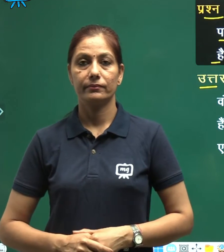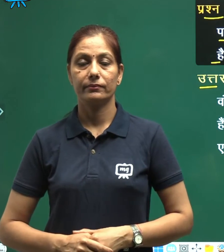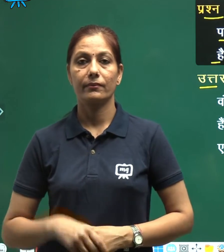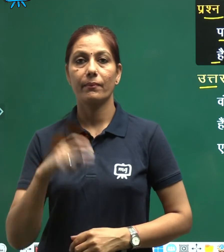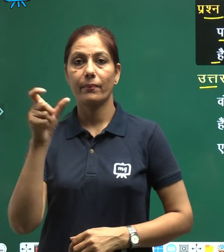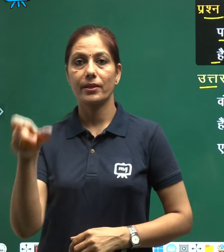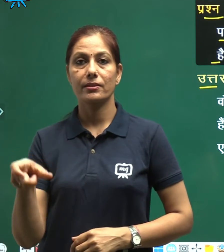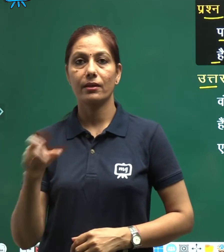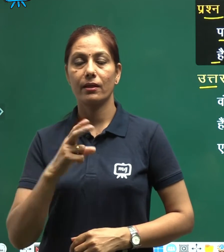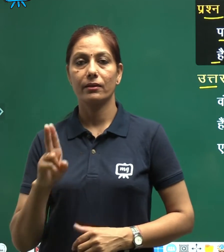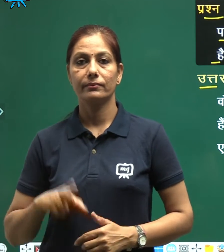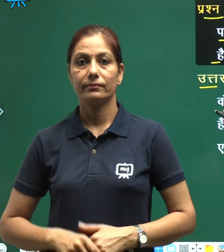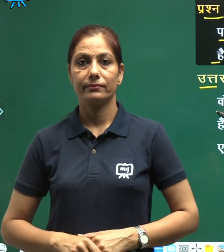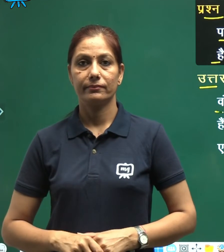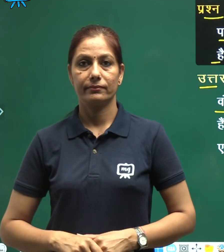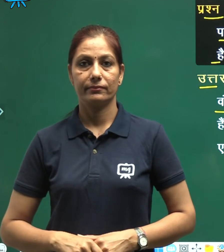मुंशी वंशीधर